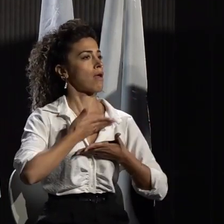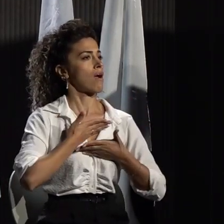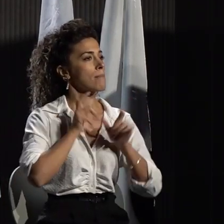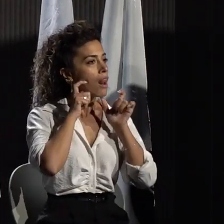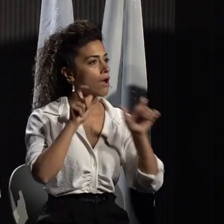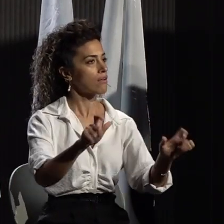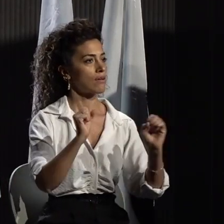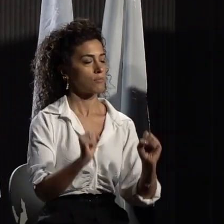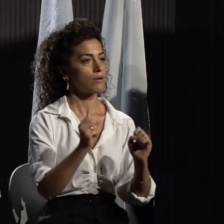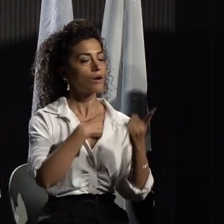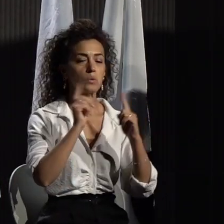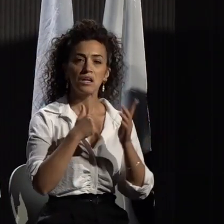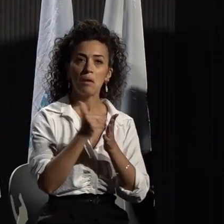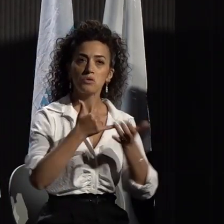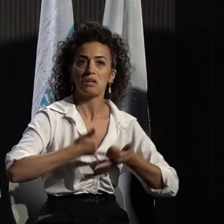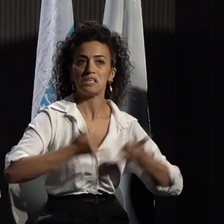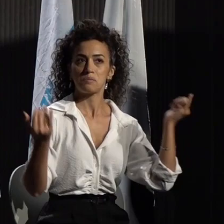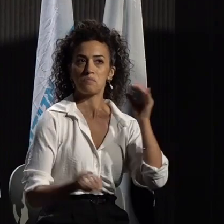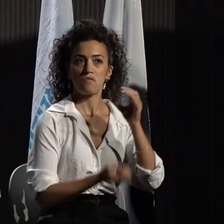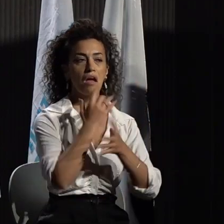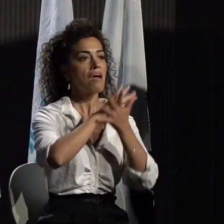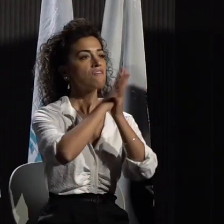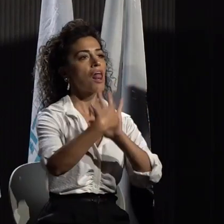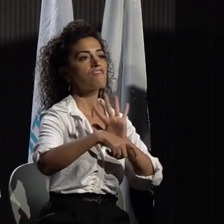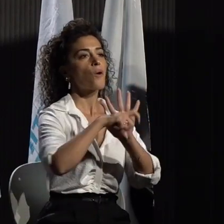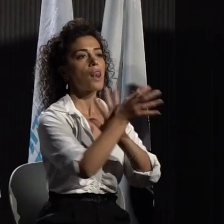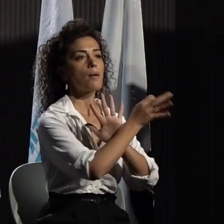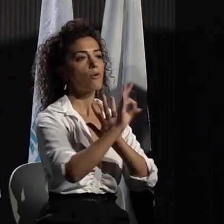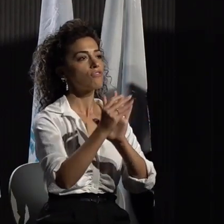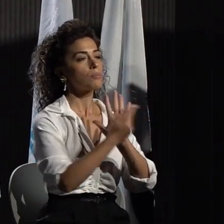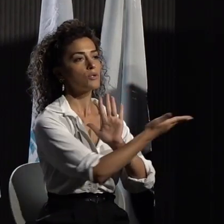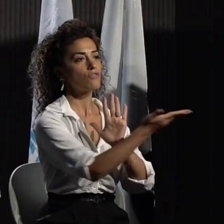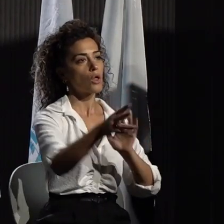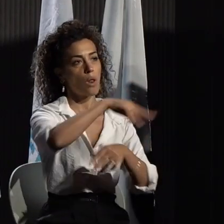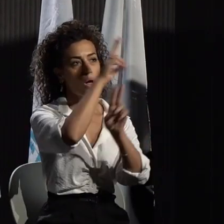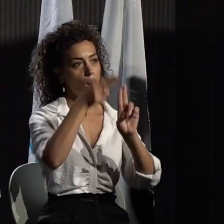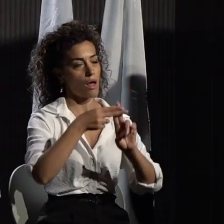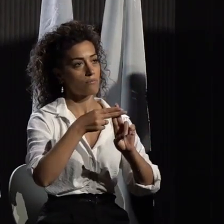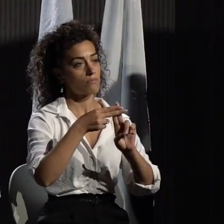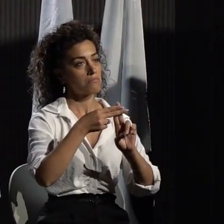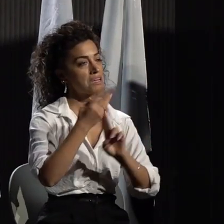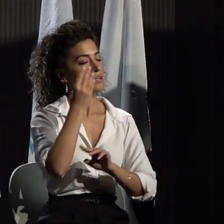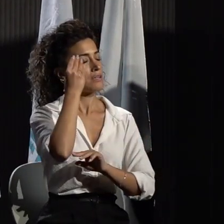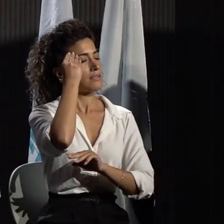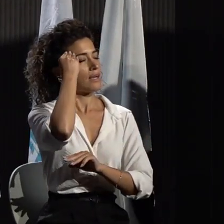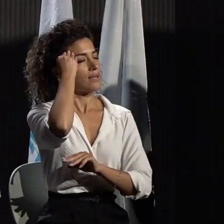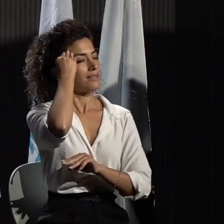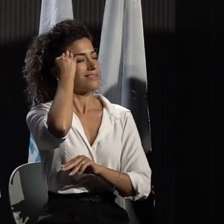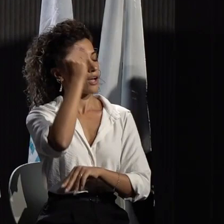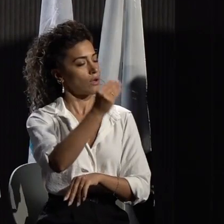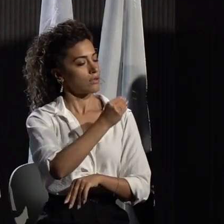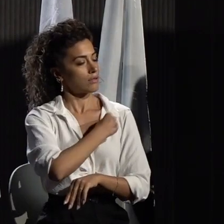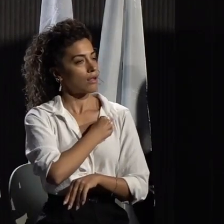ויוסיף לצמוח להתפתח ולהיות למופת בעבור אומות העולם יהי זכרון הקורבנות